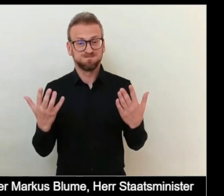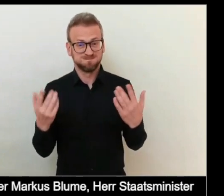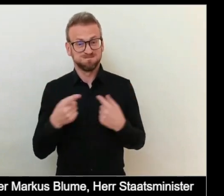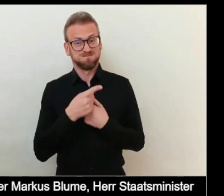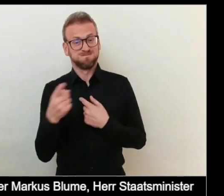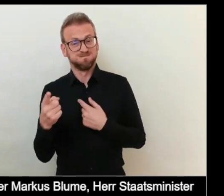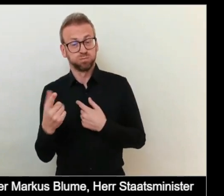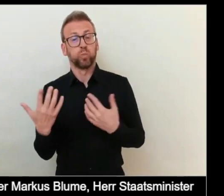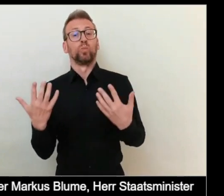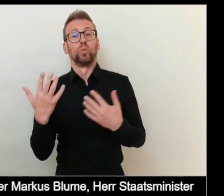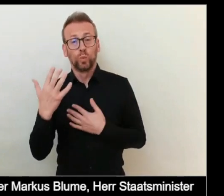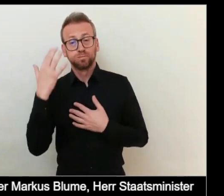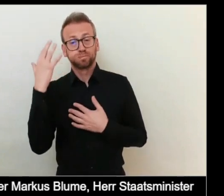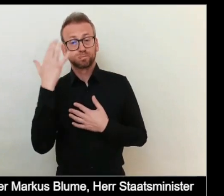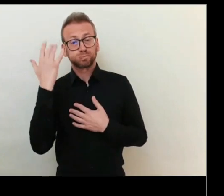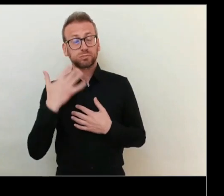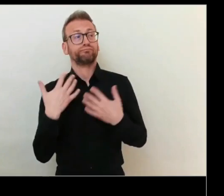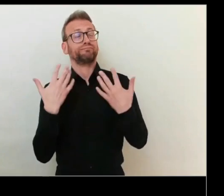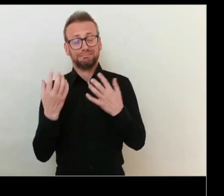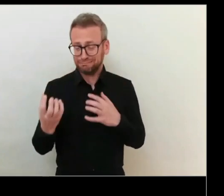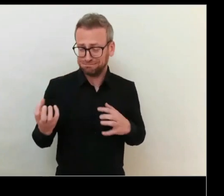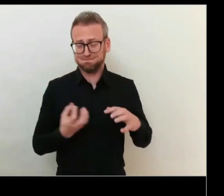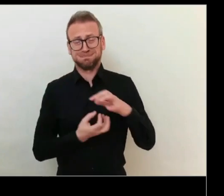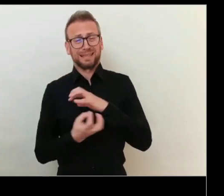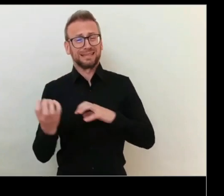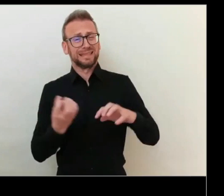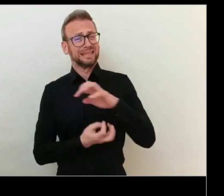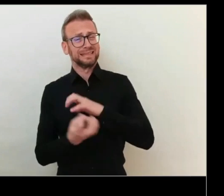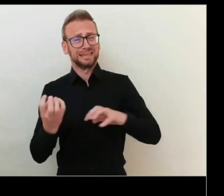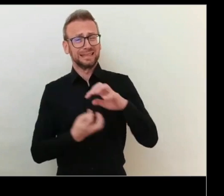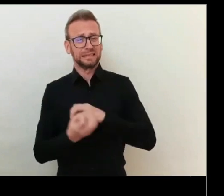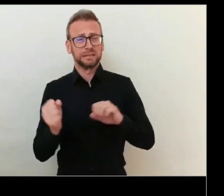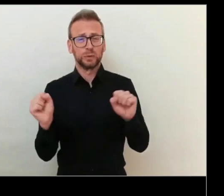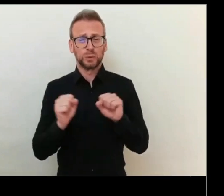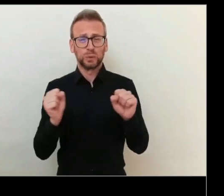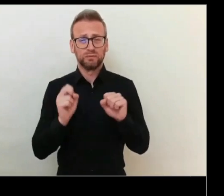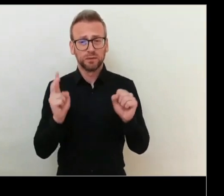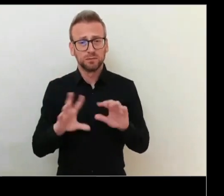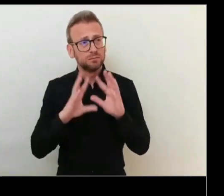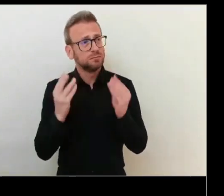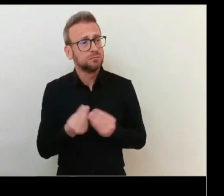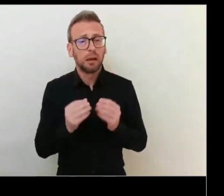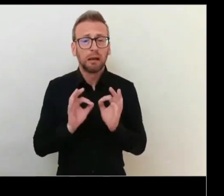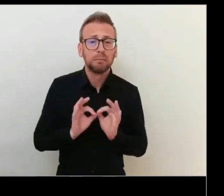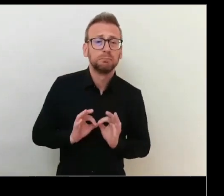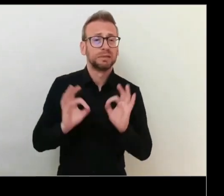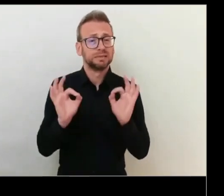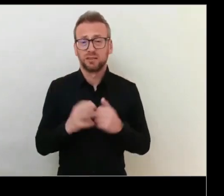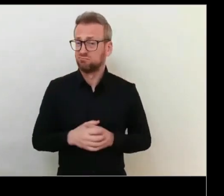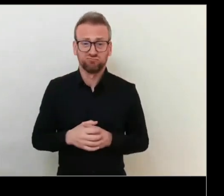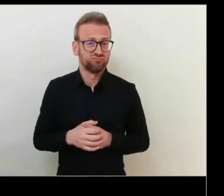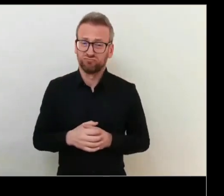sich und es wird insgesamt nicht besser. Zur Ukraine-Lage haben wir uns ausführlich berichten lassen, vor allem vom